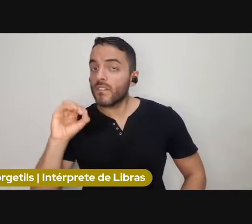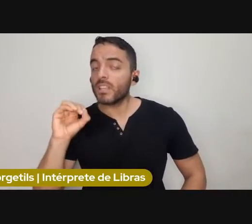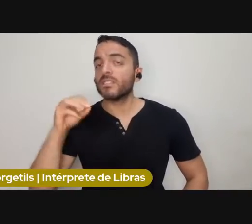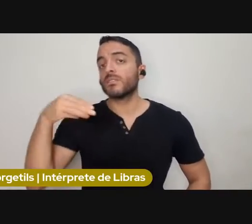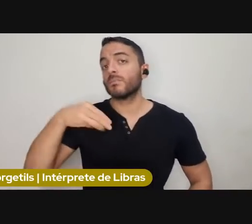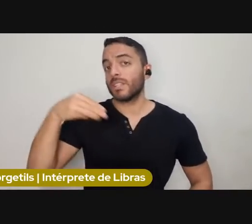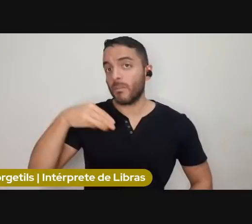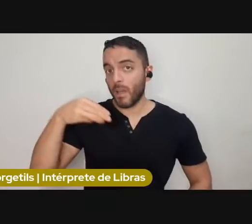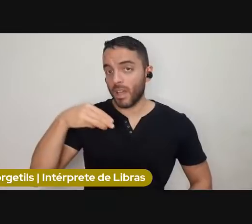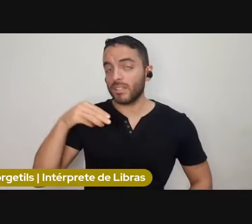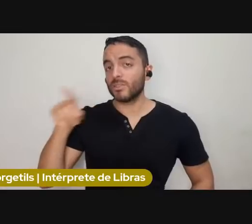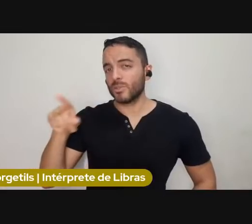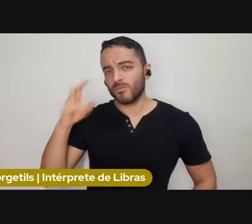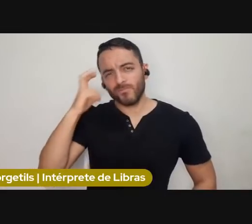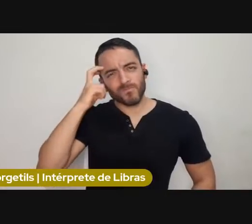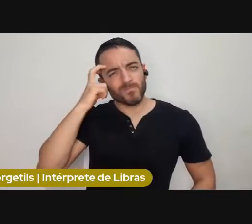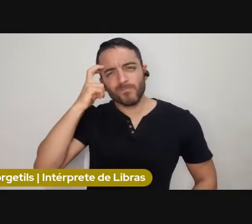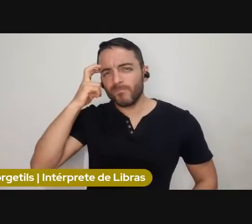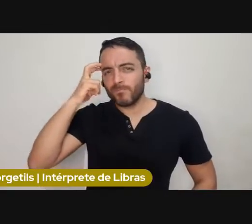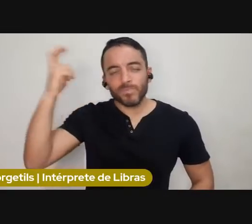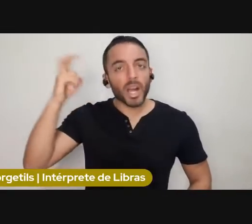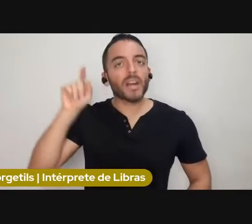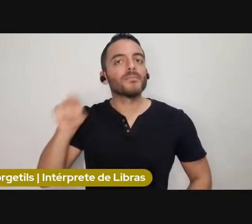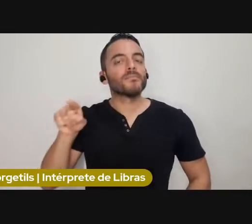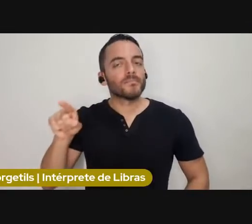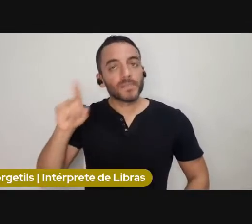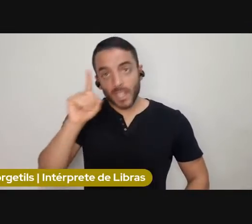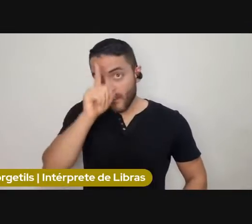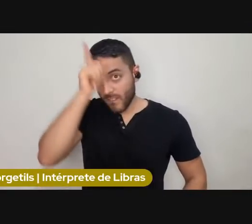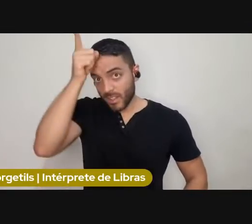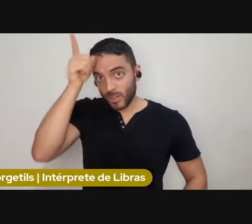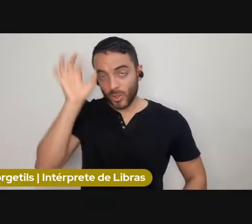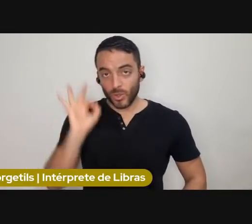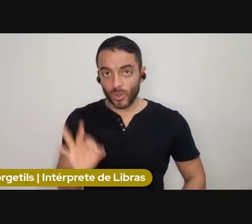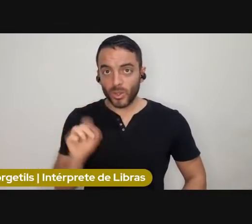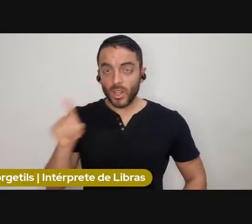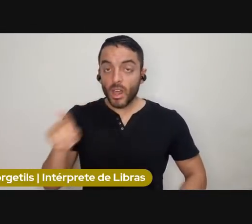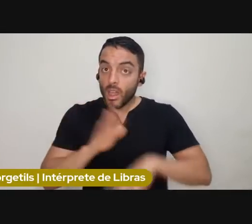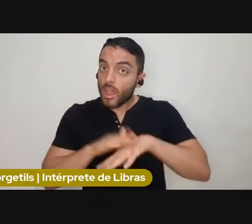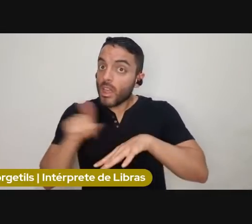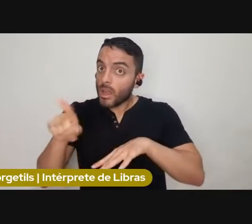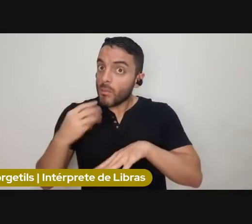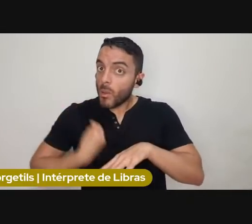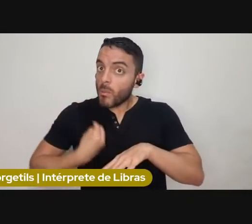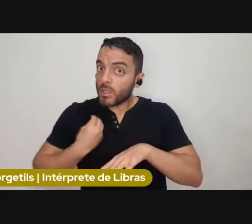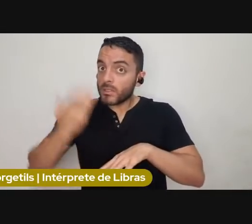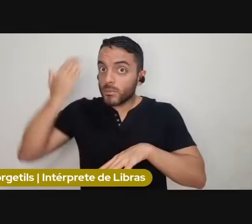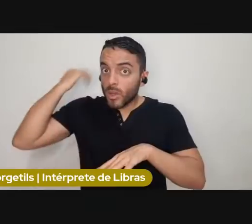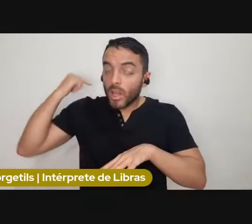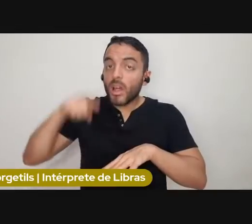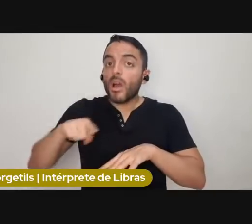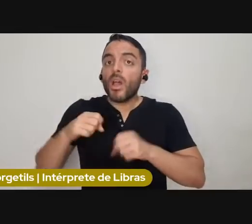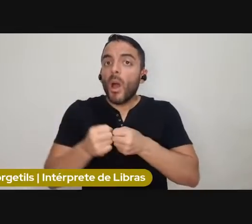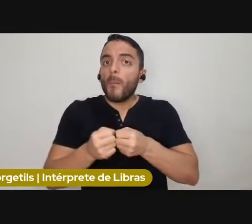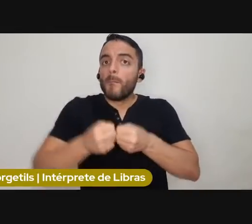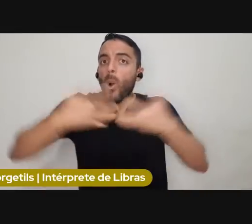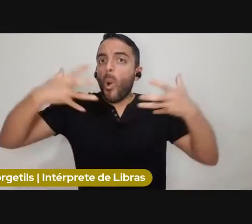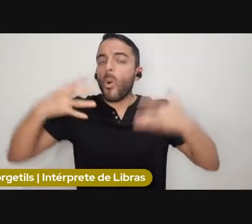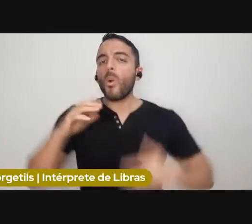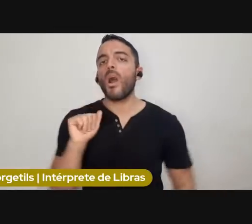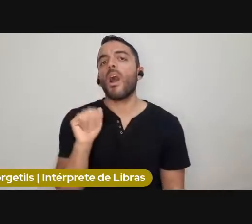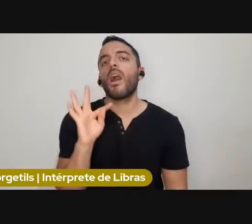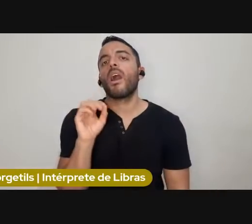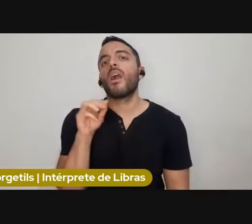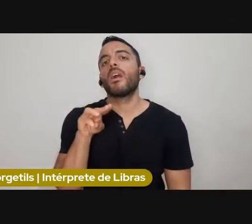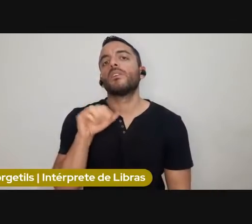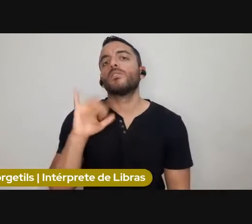inventores, partícipes da invenção da bomba atômica e etc. Então, essas coisas continuam